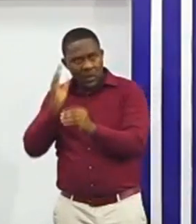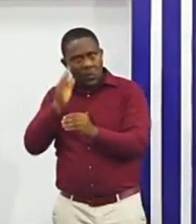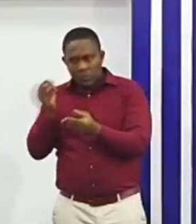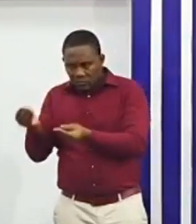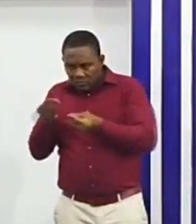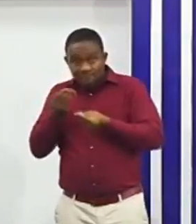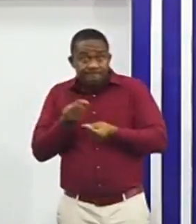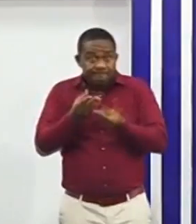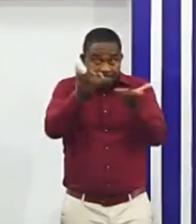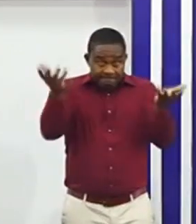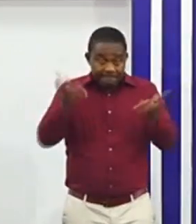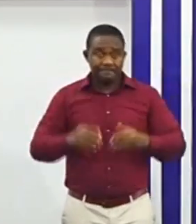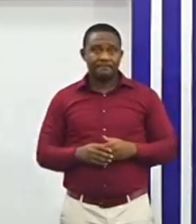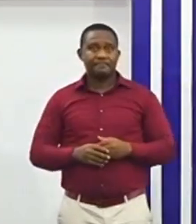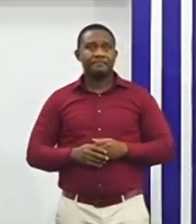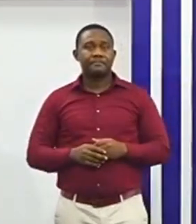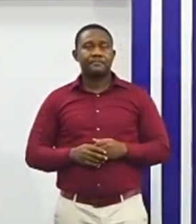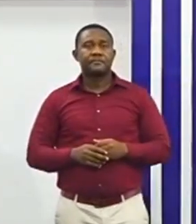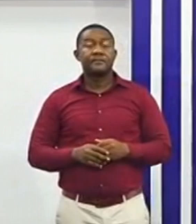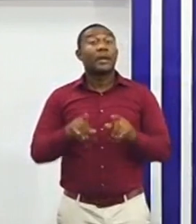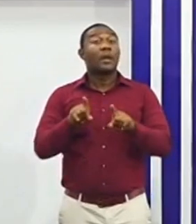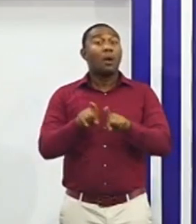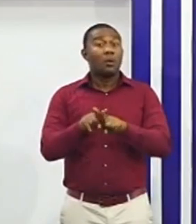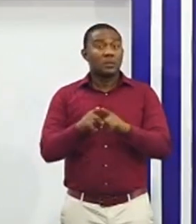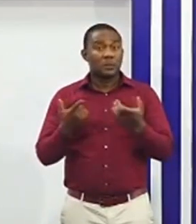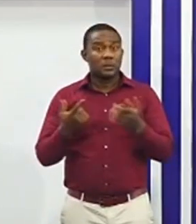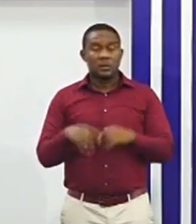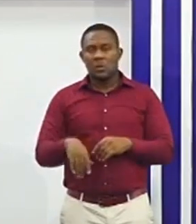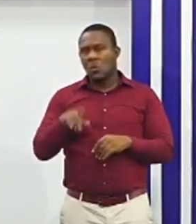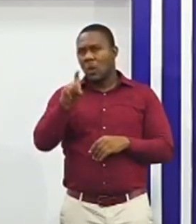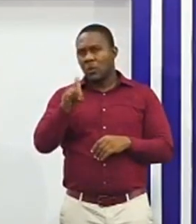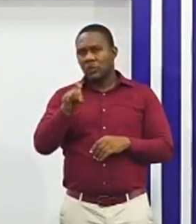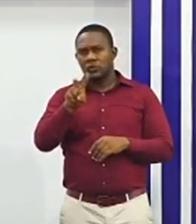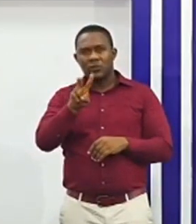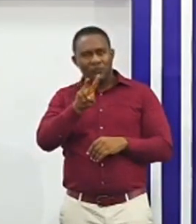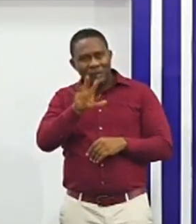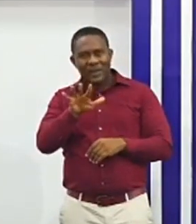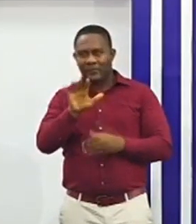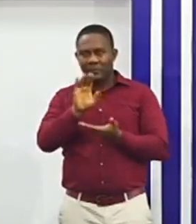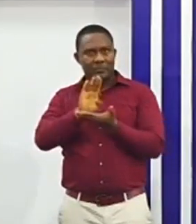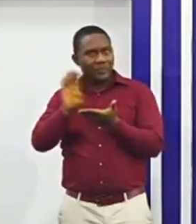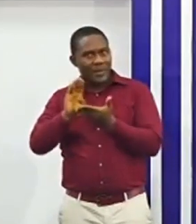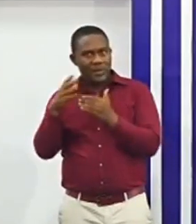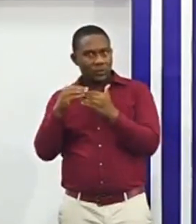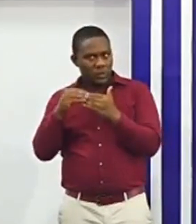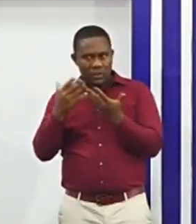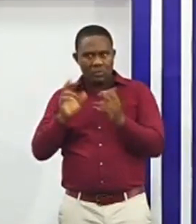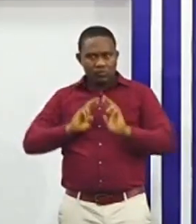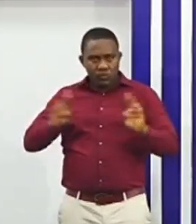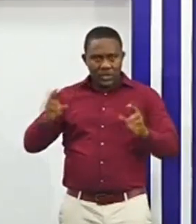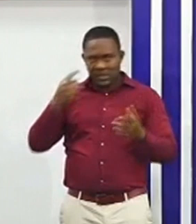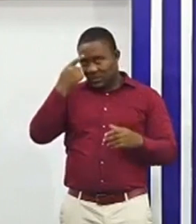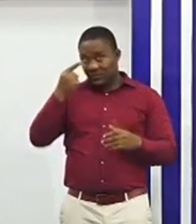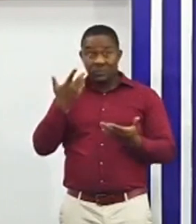me in sidiri tututur ayi a dɔli tutur lize anaare pie ni anu 2% me ni a lɛ aŋa